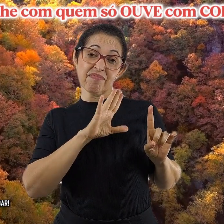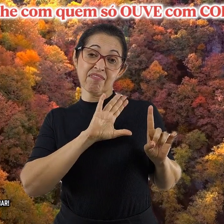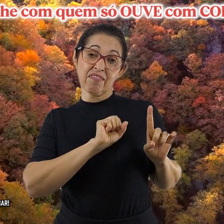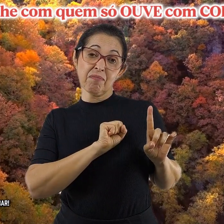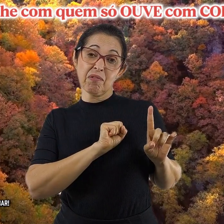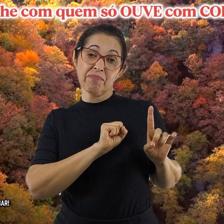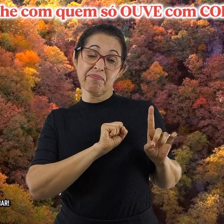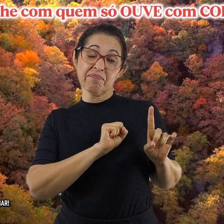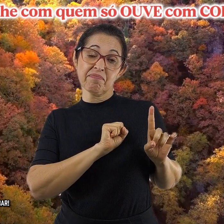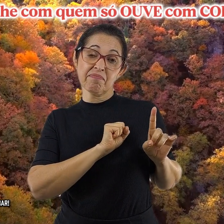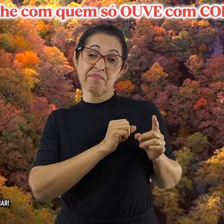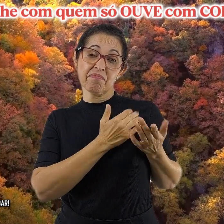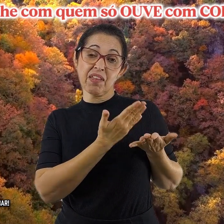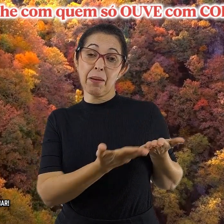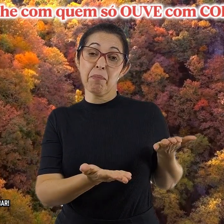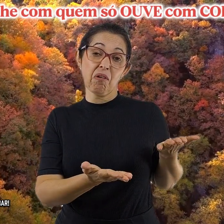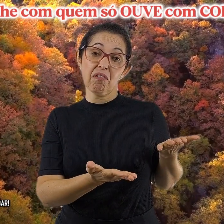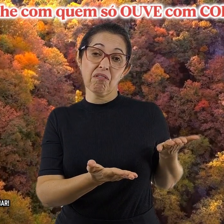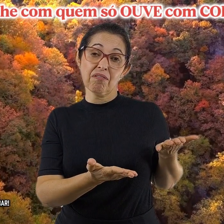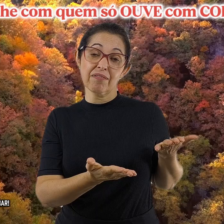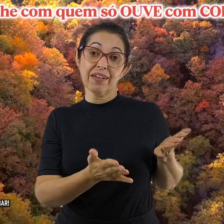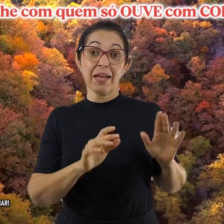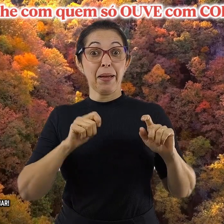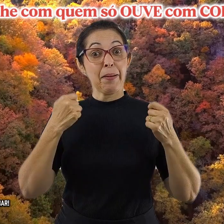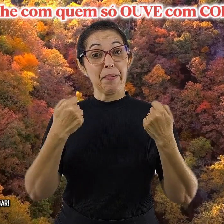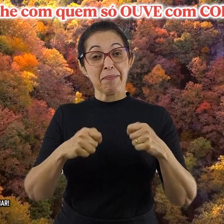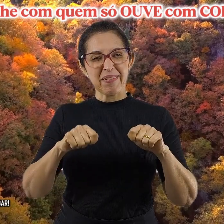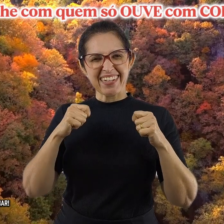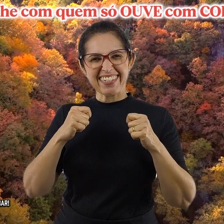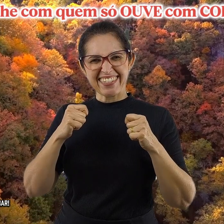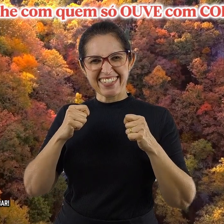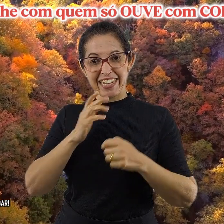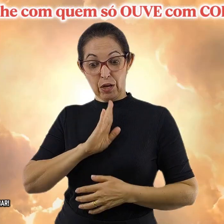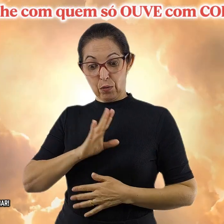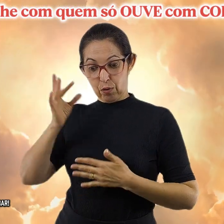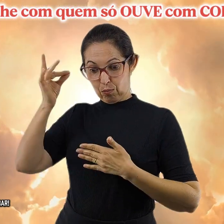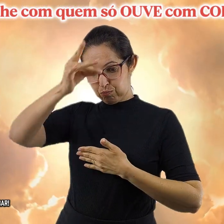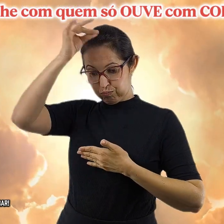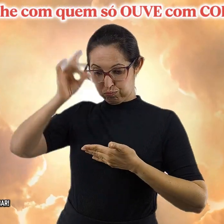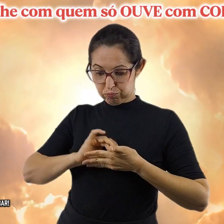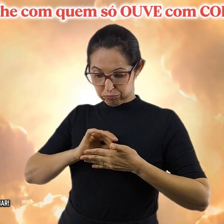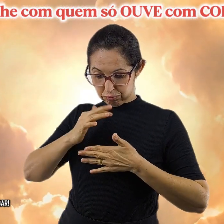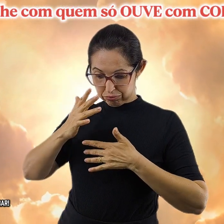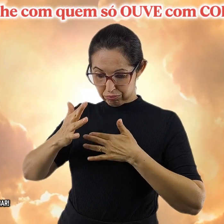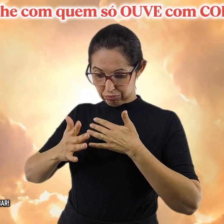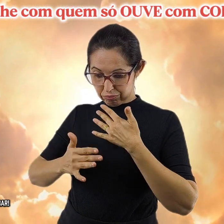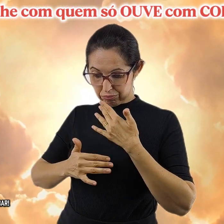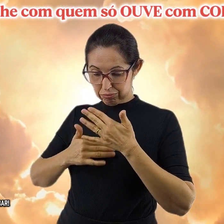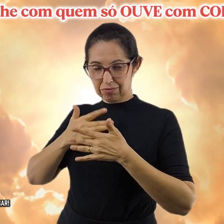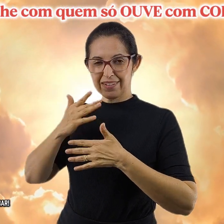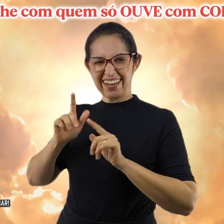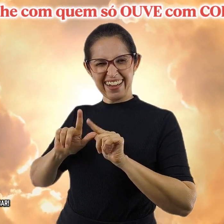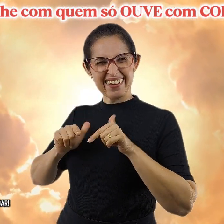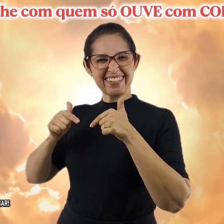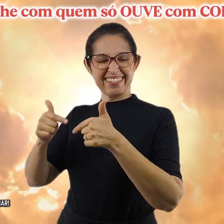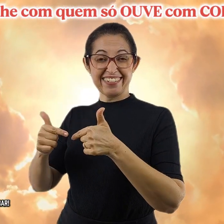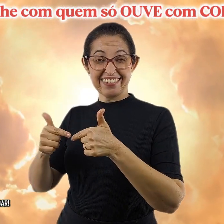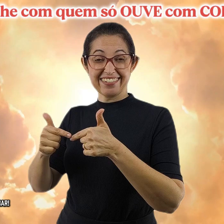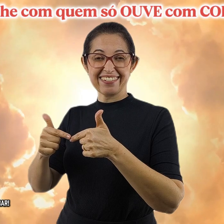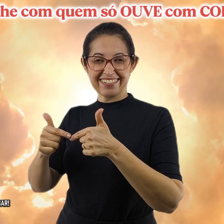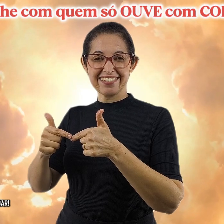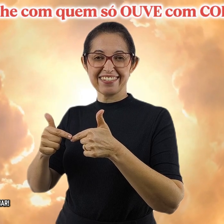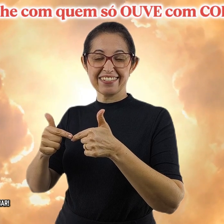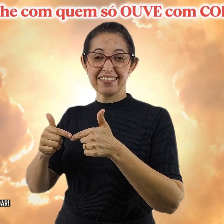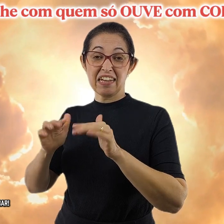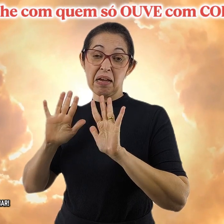É óleo na candeia e candeia acesa. Se o Espírito Santo não estiver operando na nossa